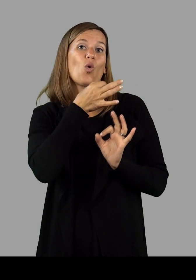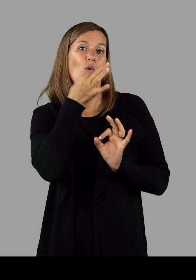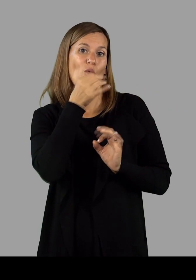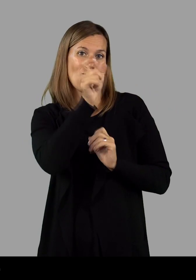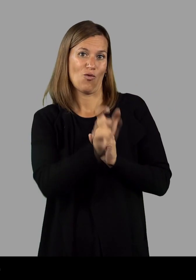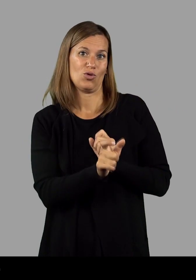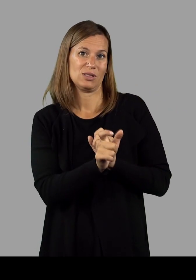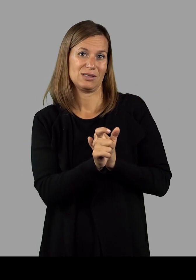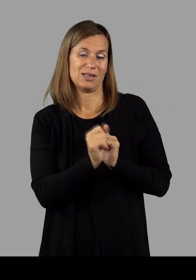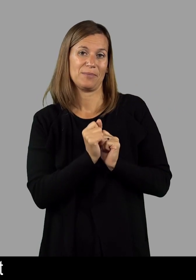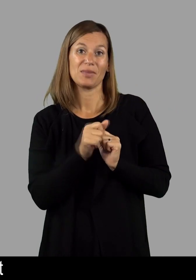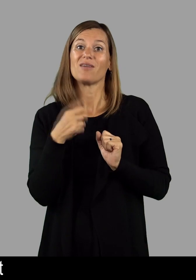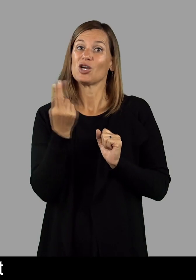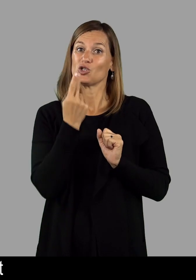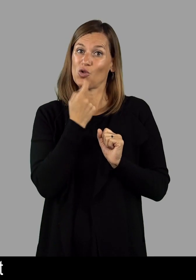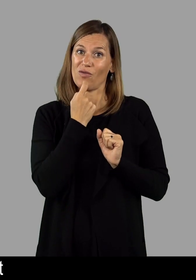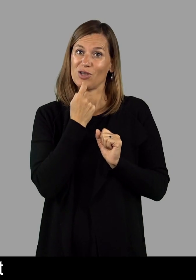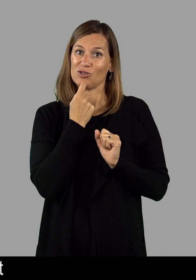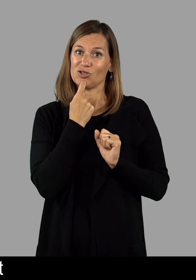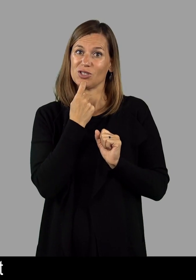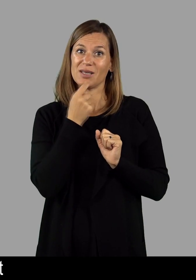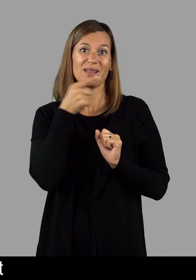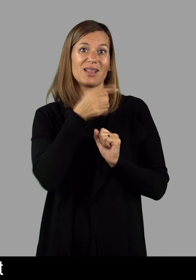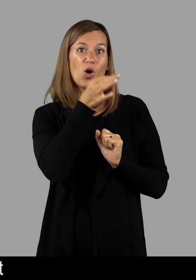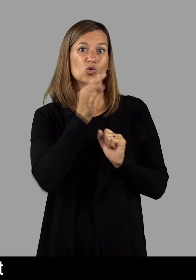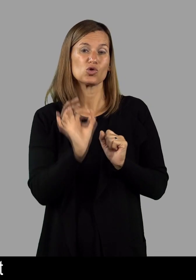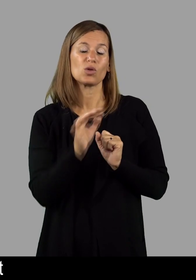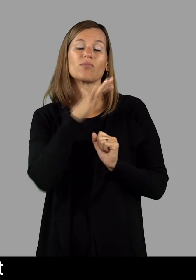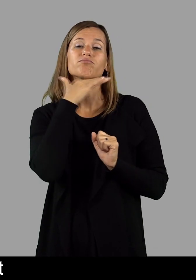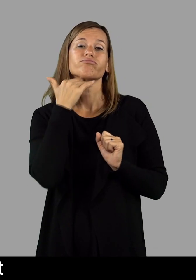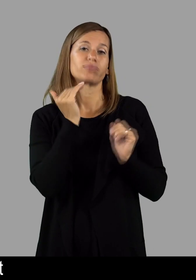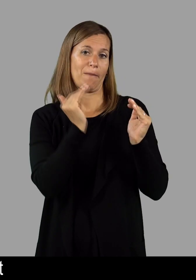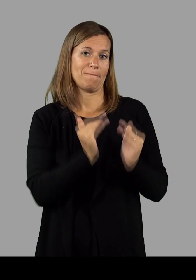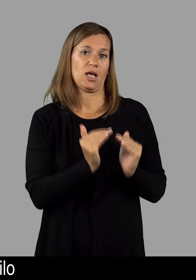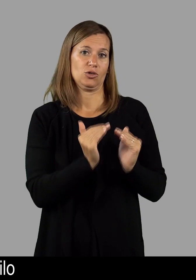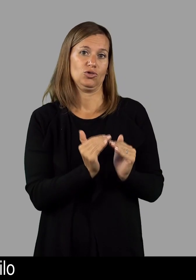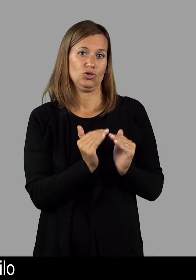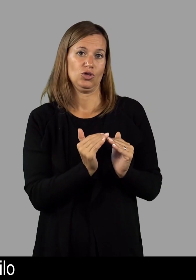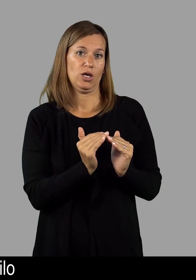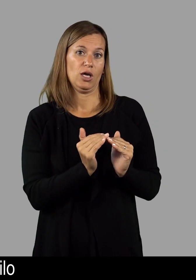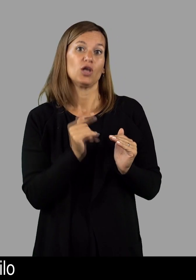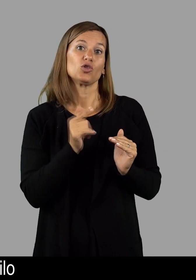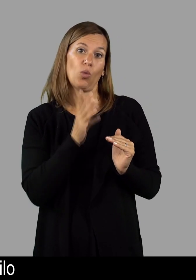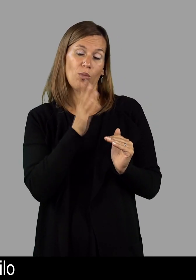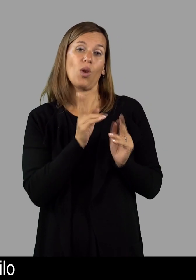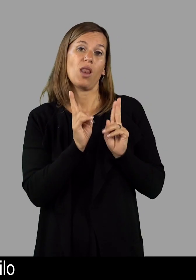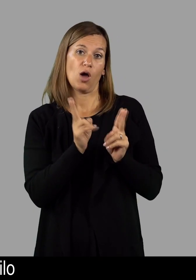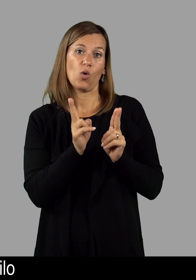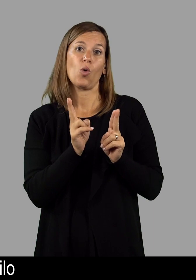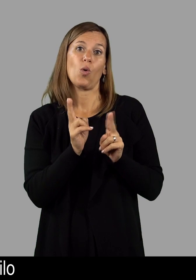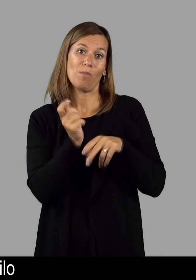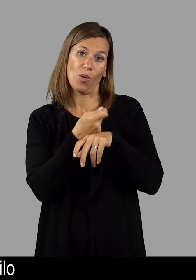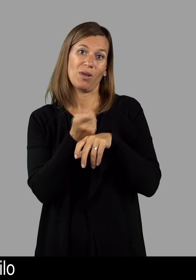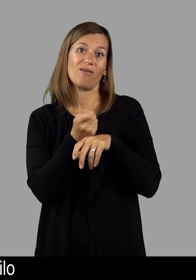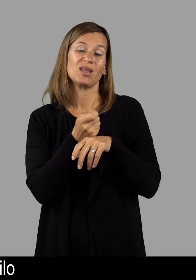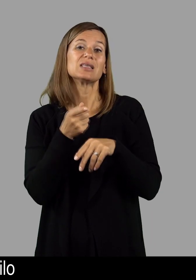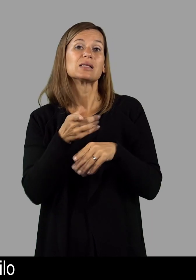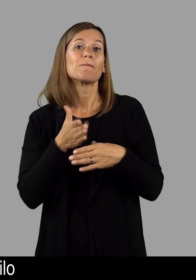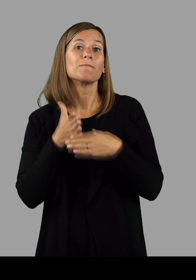govorca. V slovenščini je zaenkrat ta odstotek veliko nižji, kar pa se bo lahko popravilo s